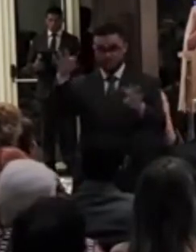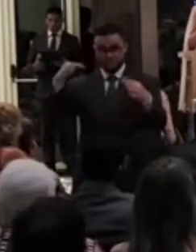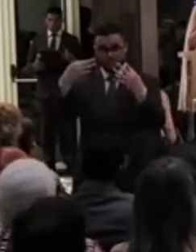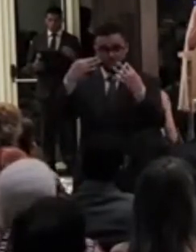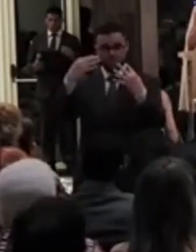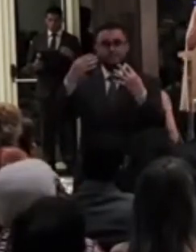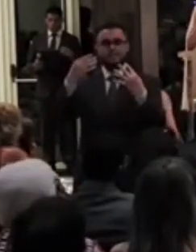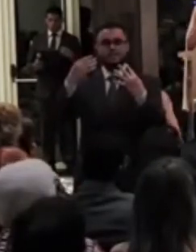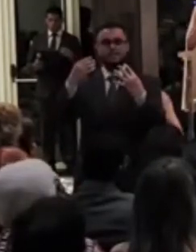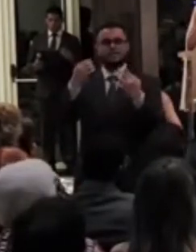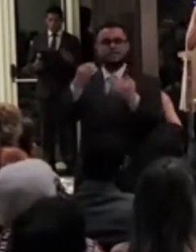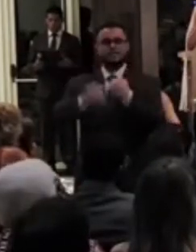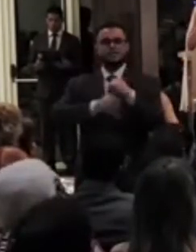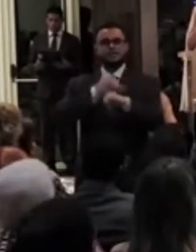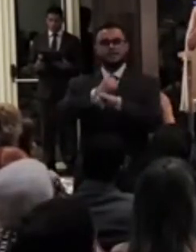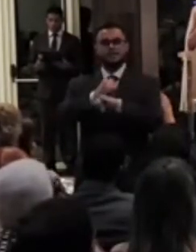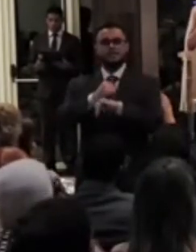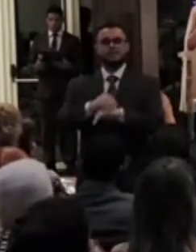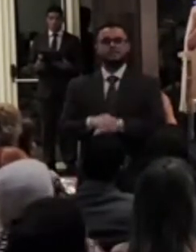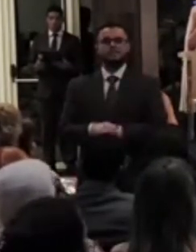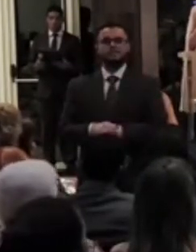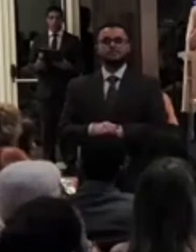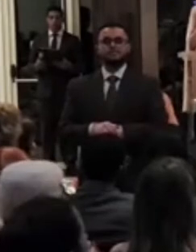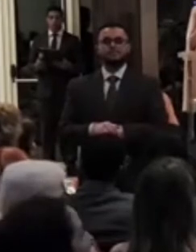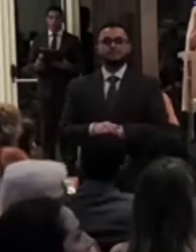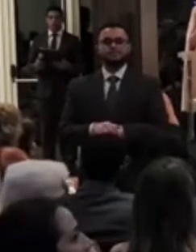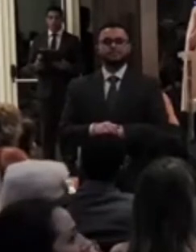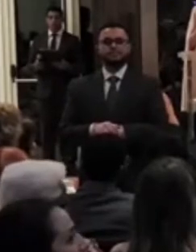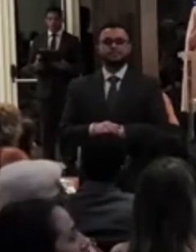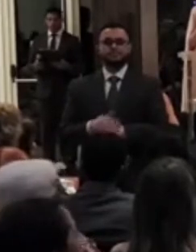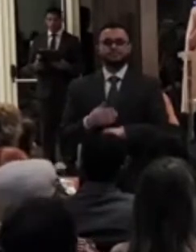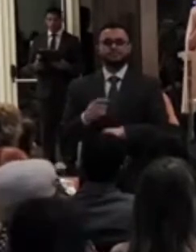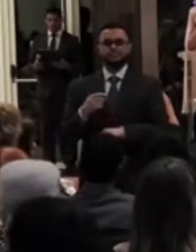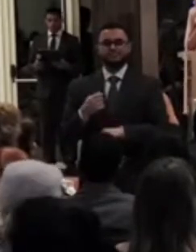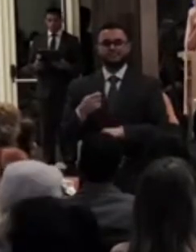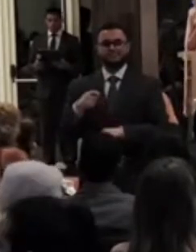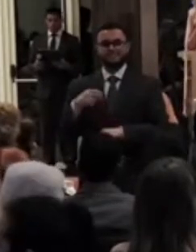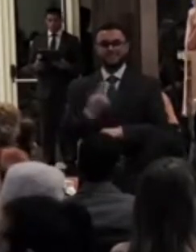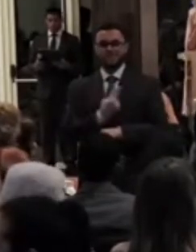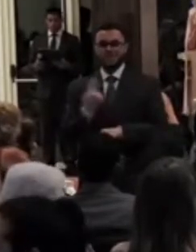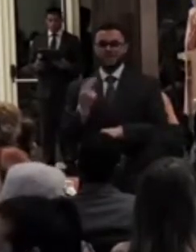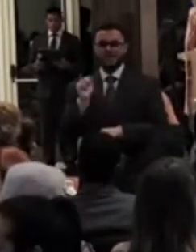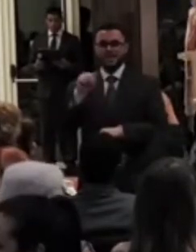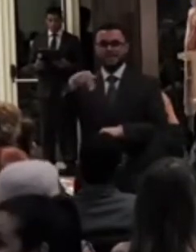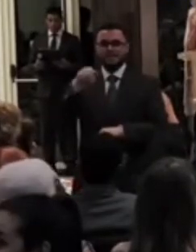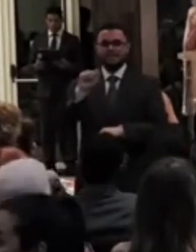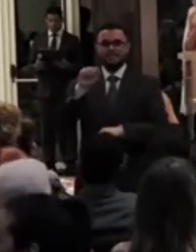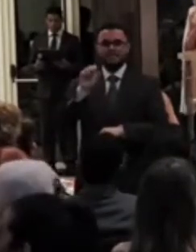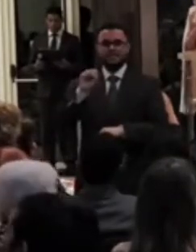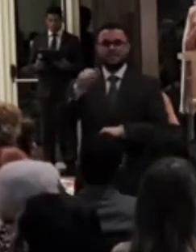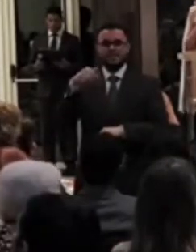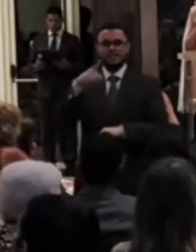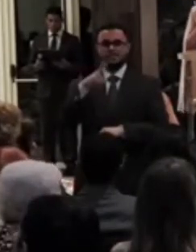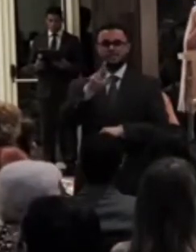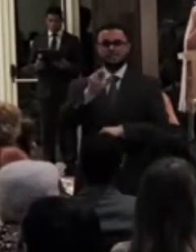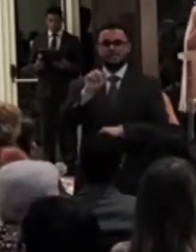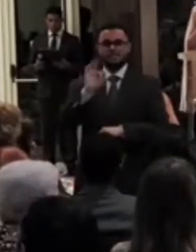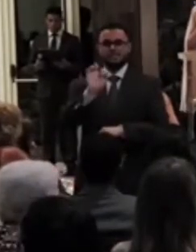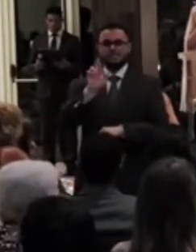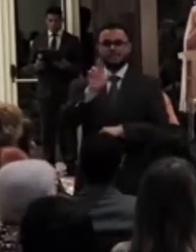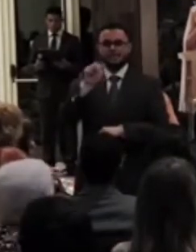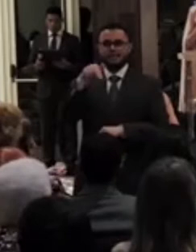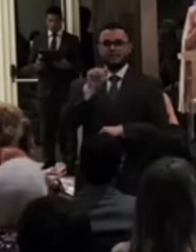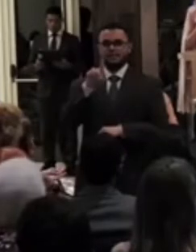pela transmissão online. Sou Ana Sandra Fernandes Arcoverde Nóbrega. Antes de